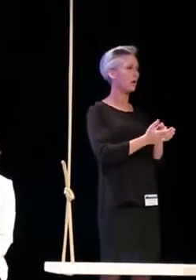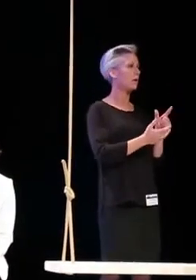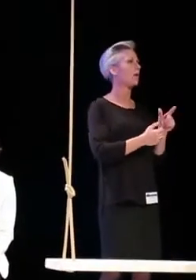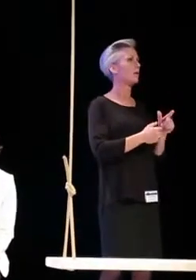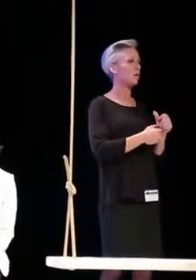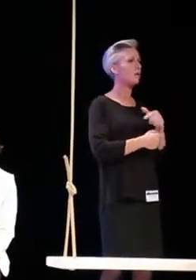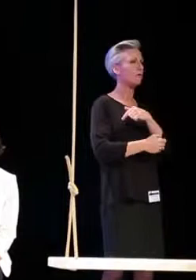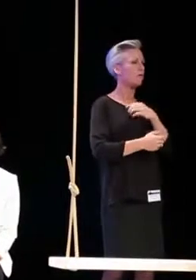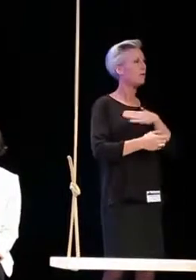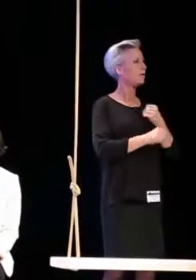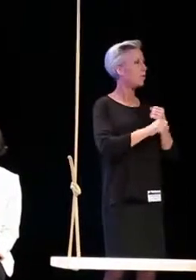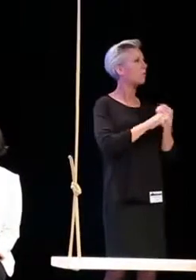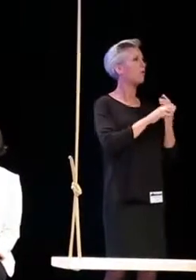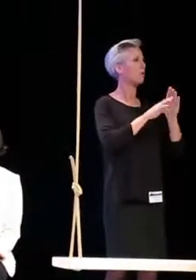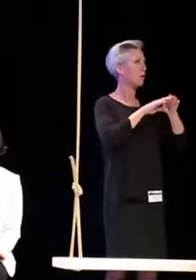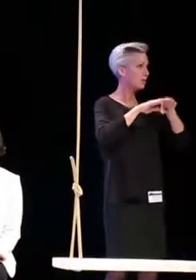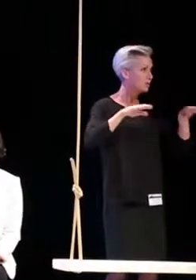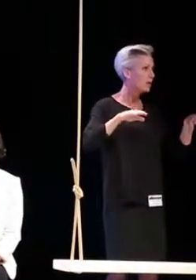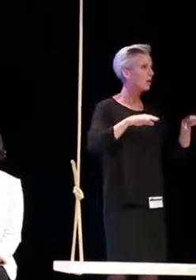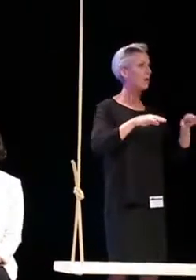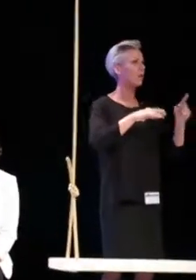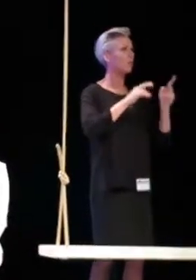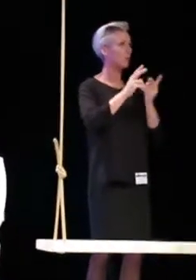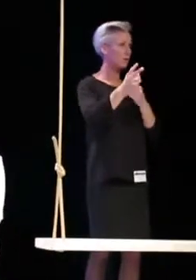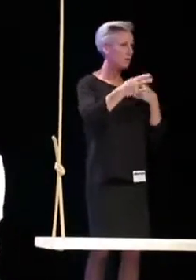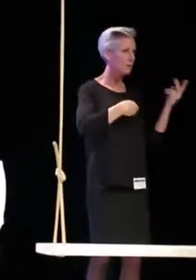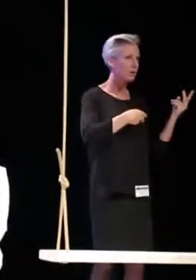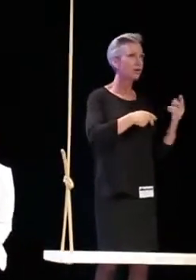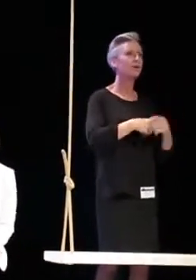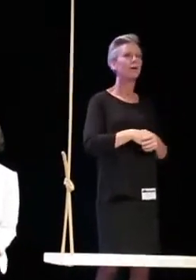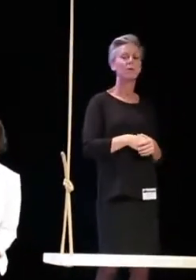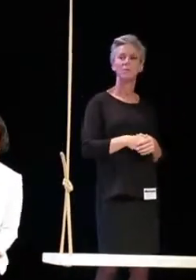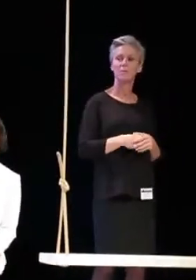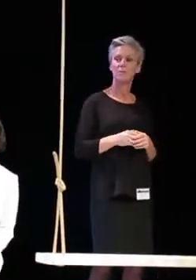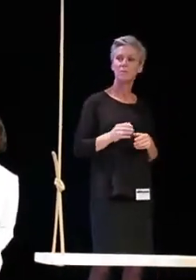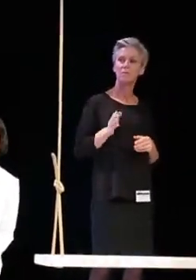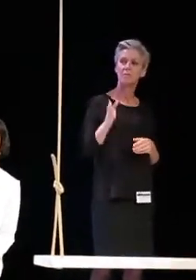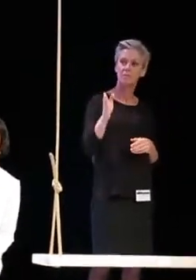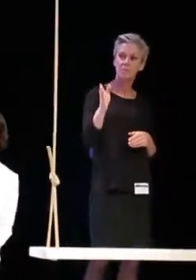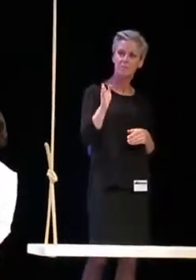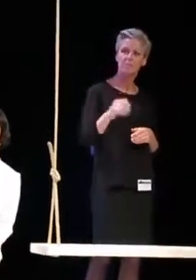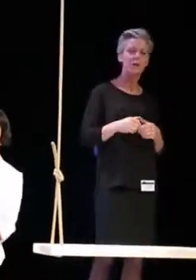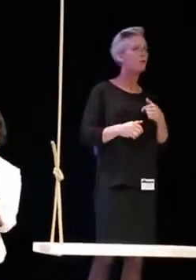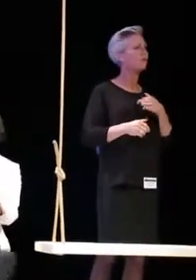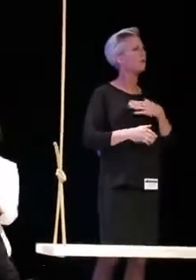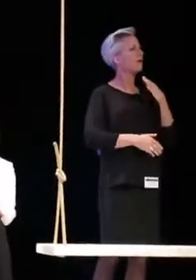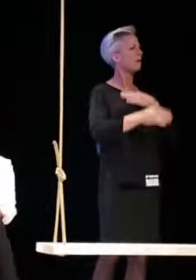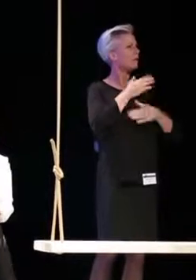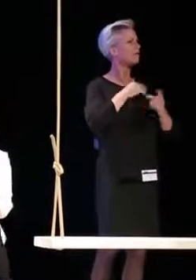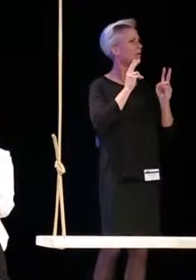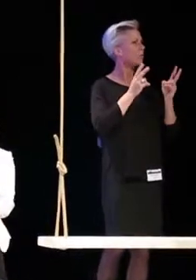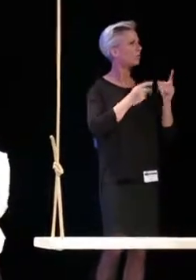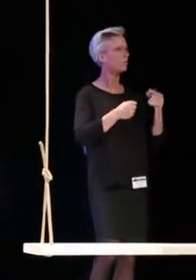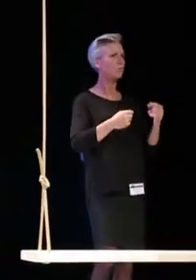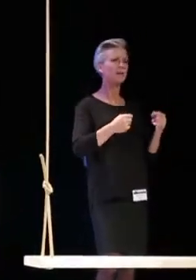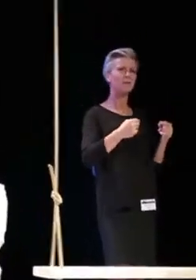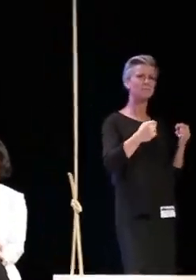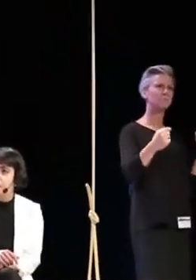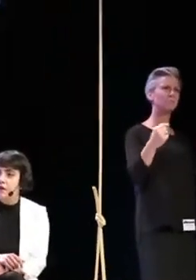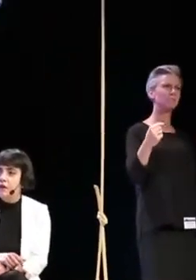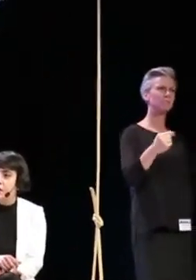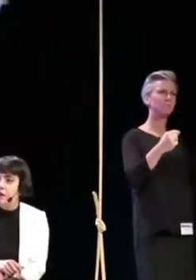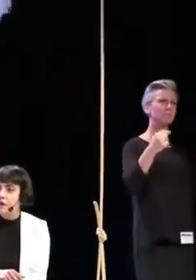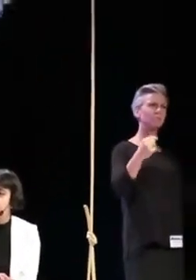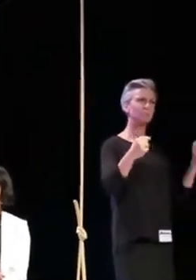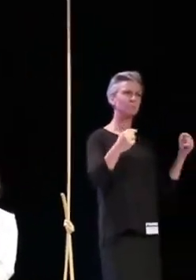jämställdhet och jämlikhet. Exakt. Jag har funderat, som du också var inne på, som jag tycker är så intressant. Paradoxen med den här enorma hotbilden som är allt mer